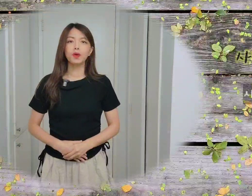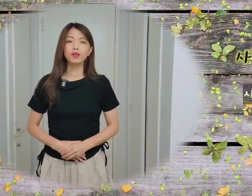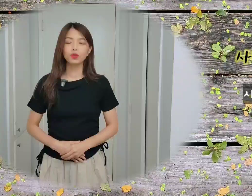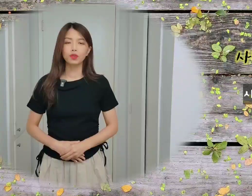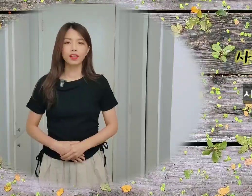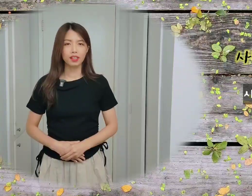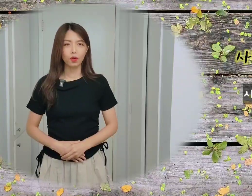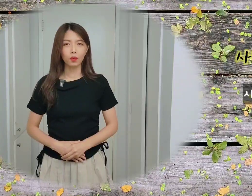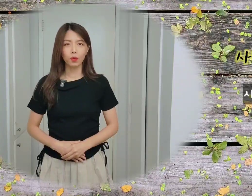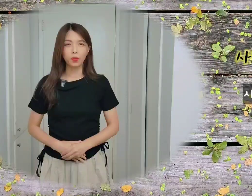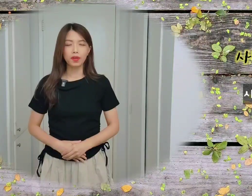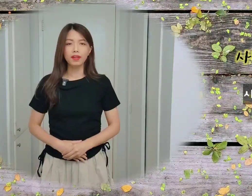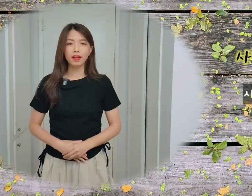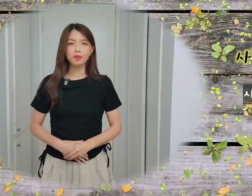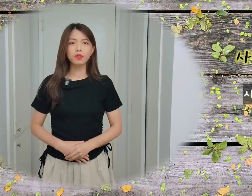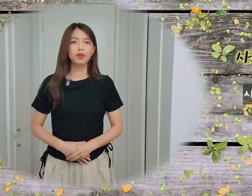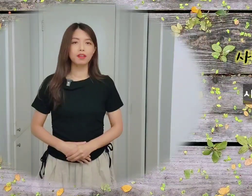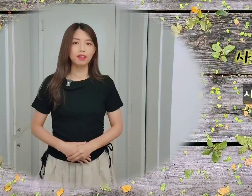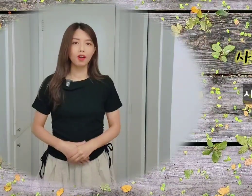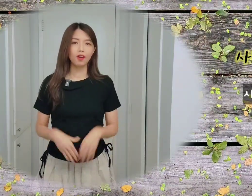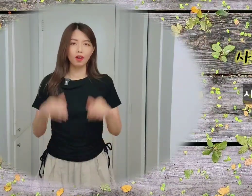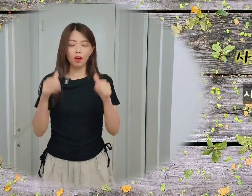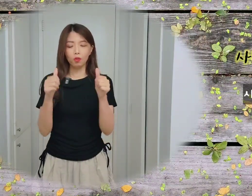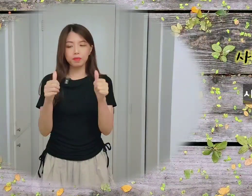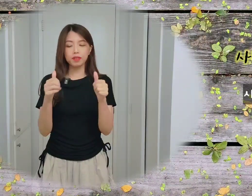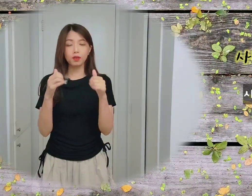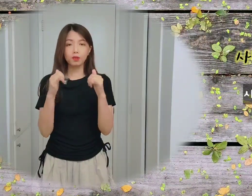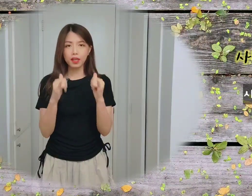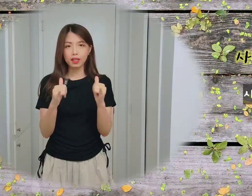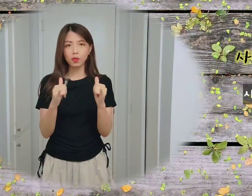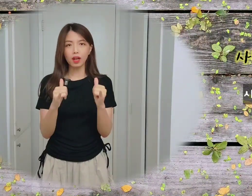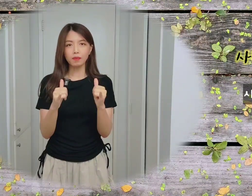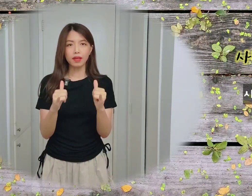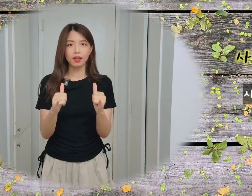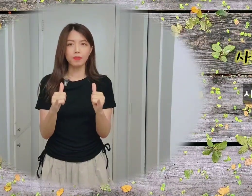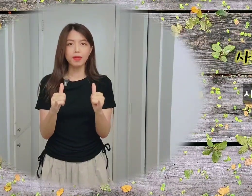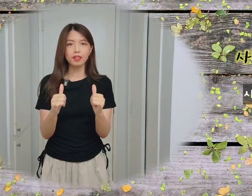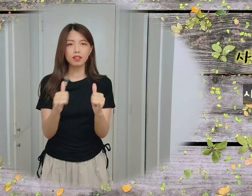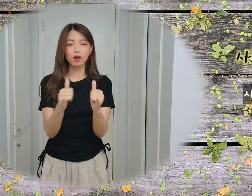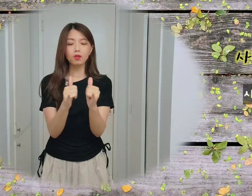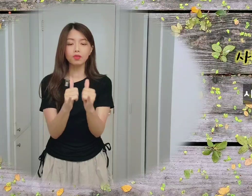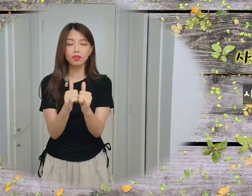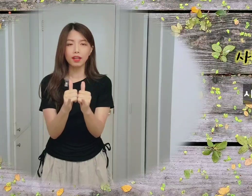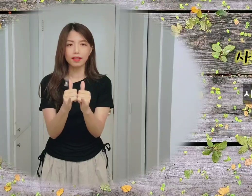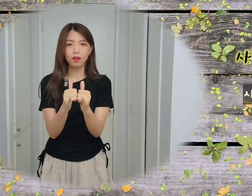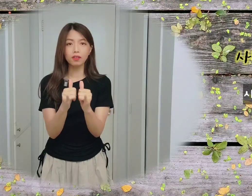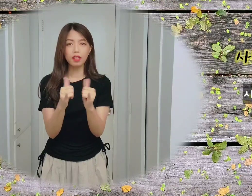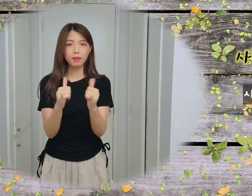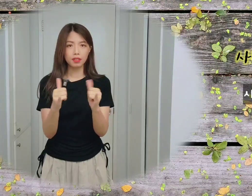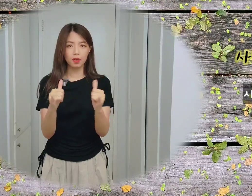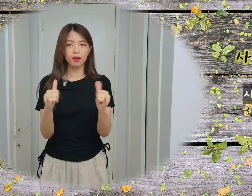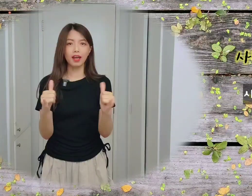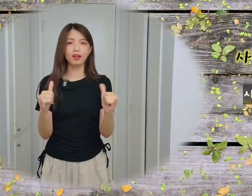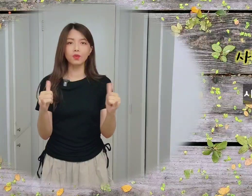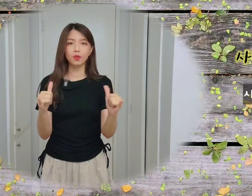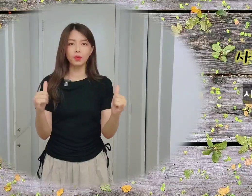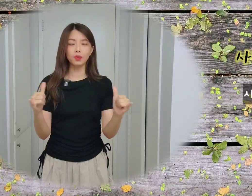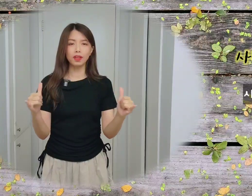사람이 좋아 줄을 잊었고, 사람 수어는요, 엄지하고 새끼손가락만 이렇게 펴셔서 중간에서